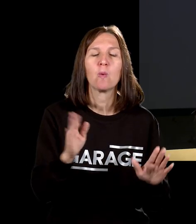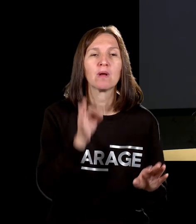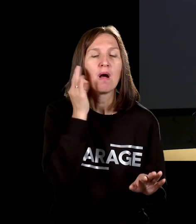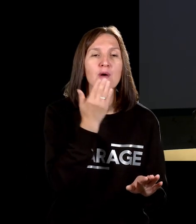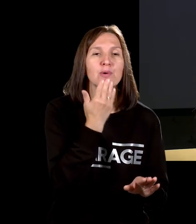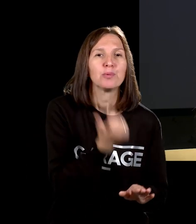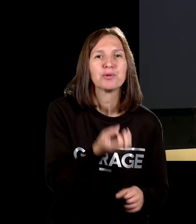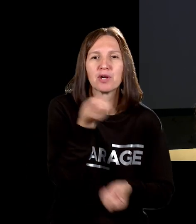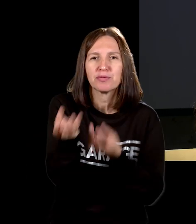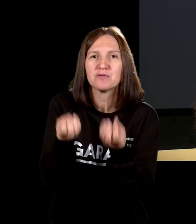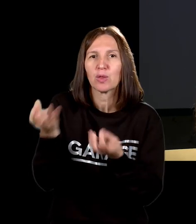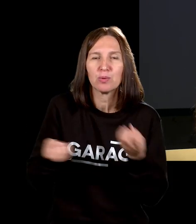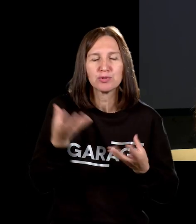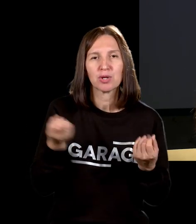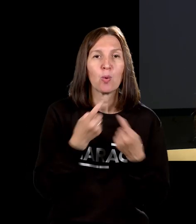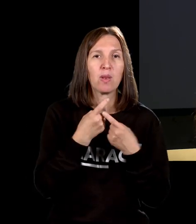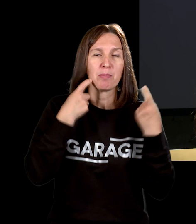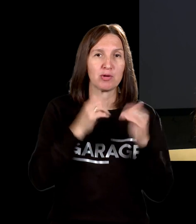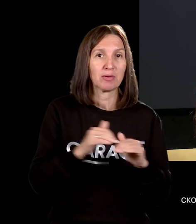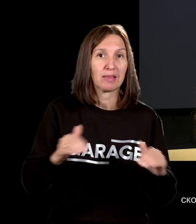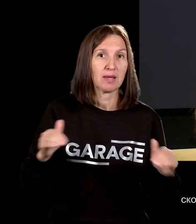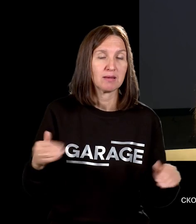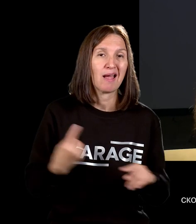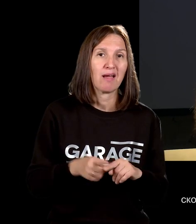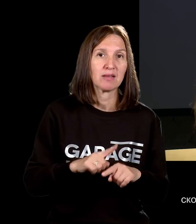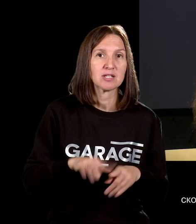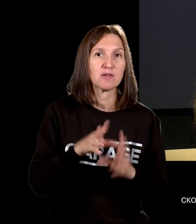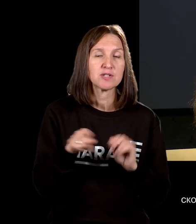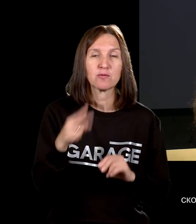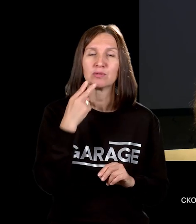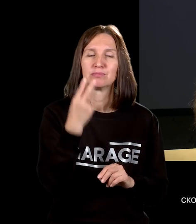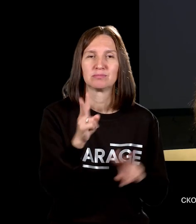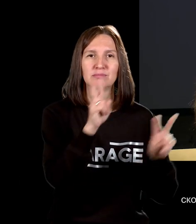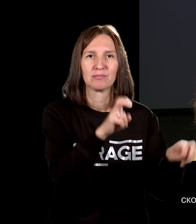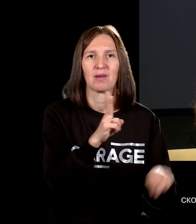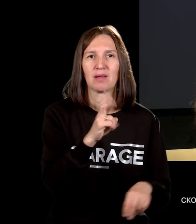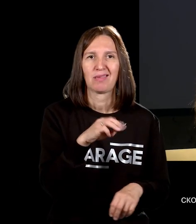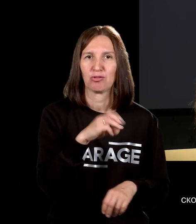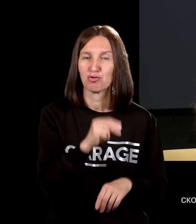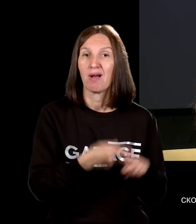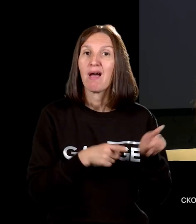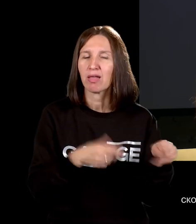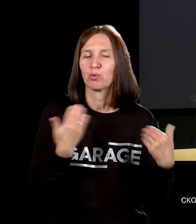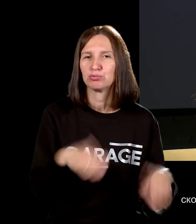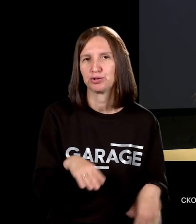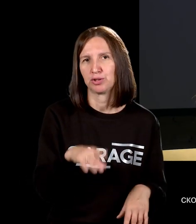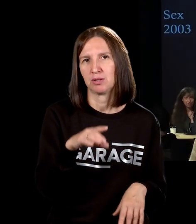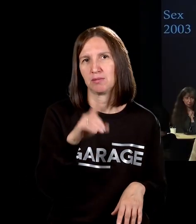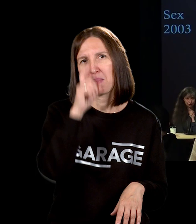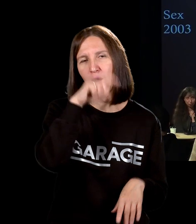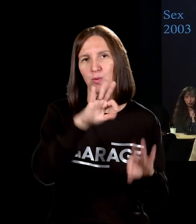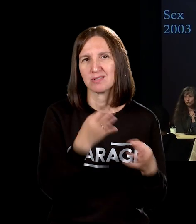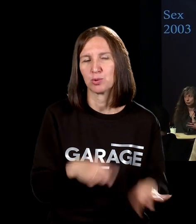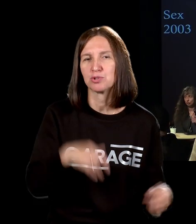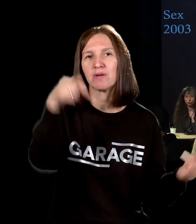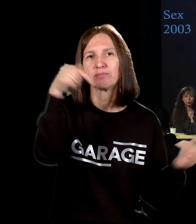цветы, там, улыбающихся деток, то, скорее всего, ты смотришь на кич, скорее всего, ты смотришь на плохое искусство для малодушных. А